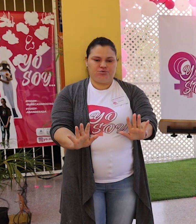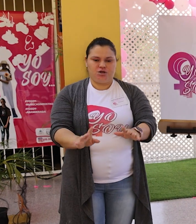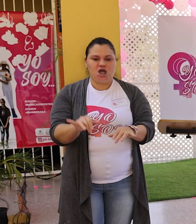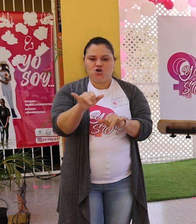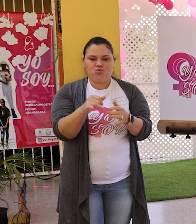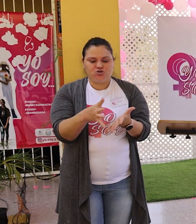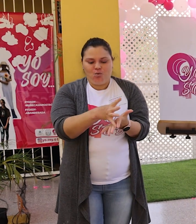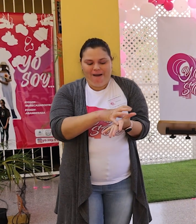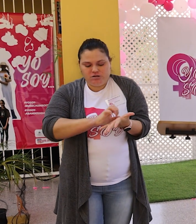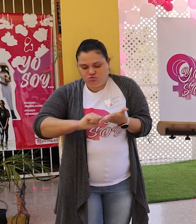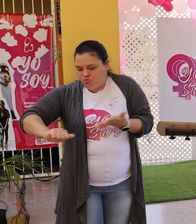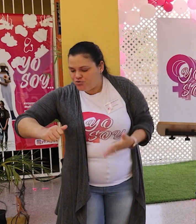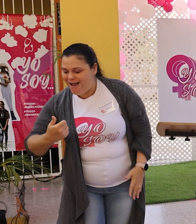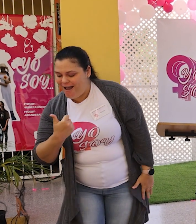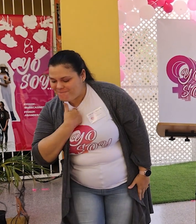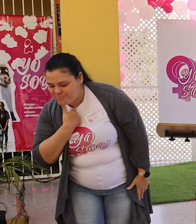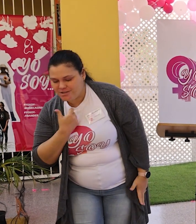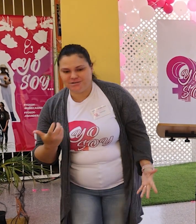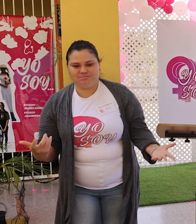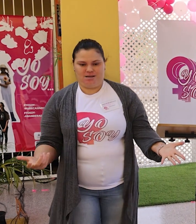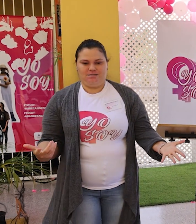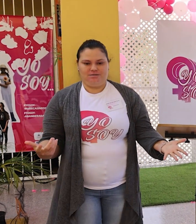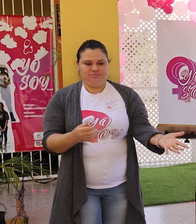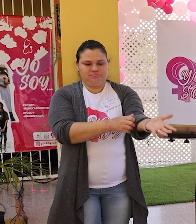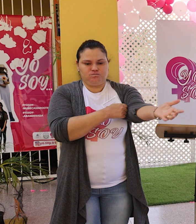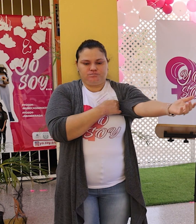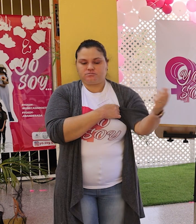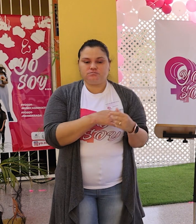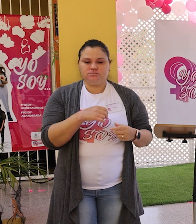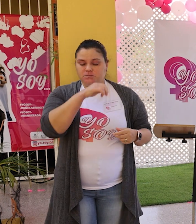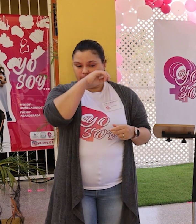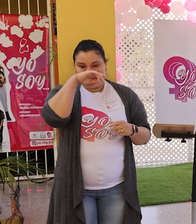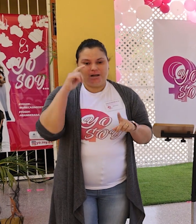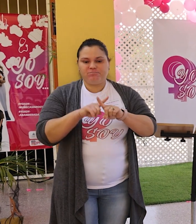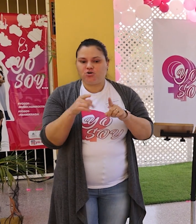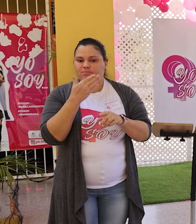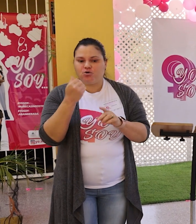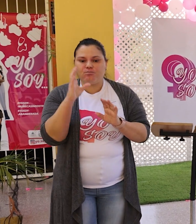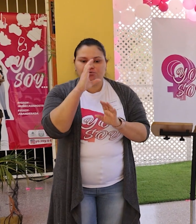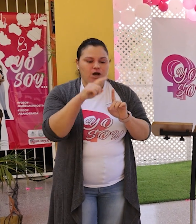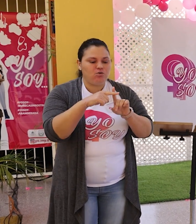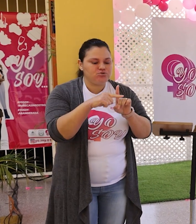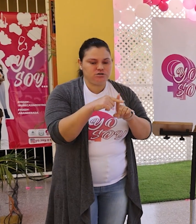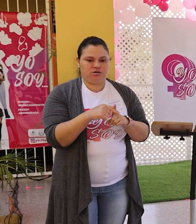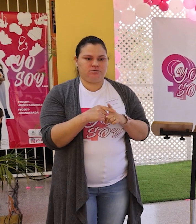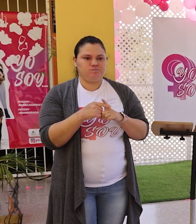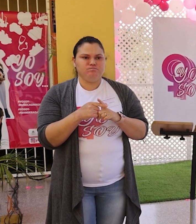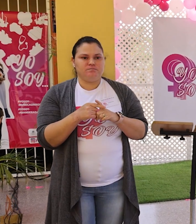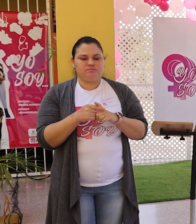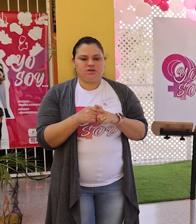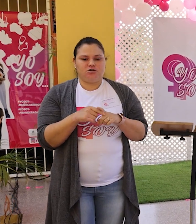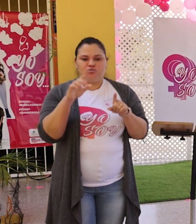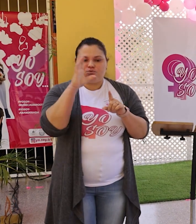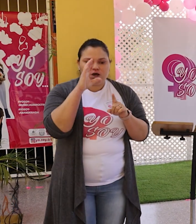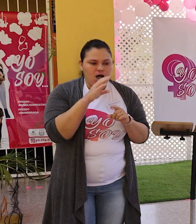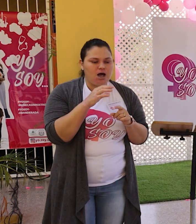autodestruye diferente cuando tú eres capaz de crear una manualidad y ayudar al prójimo de bendecir